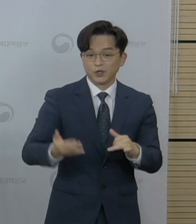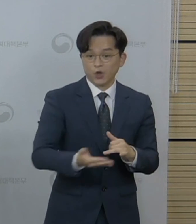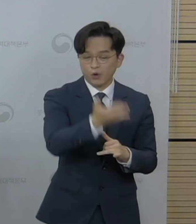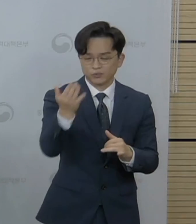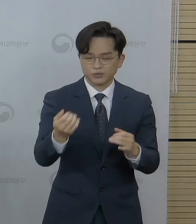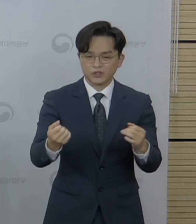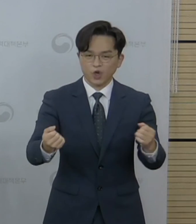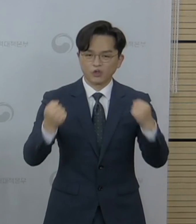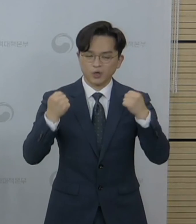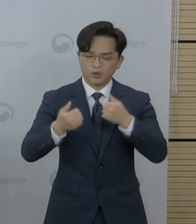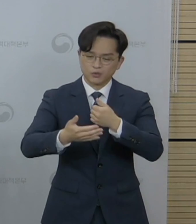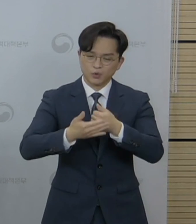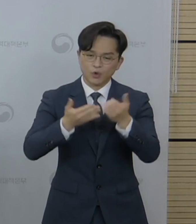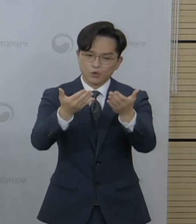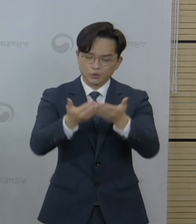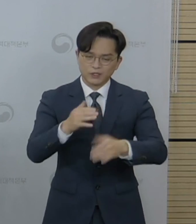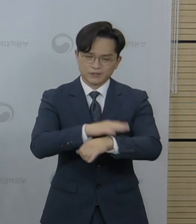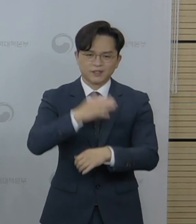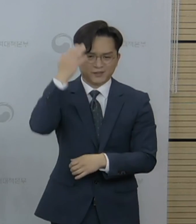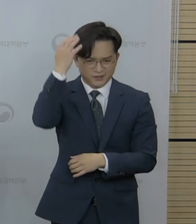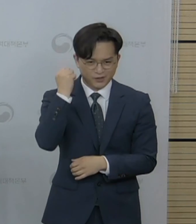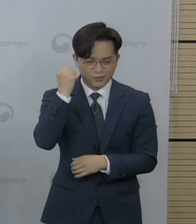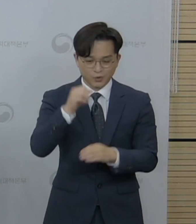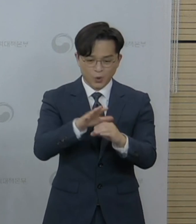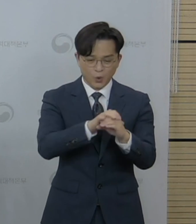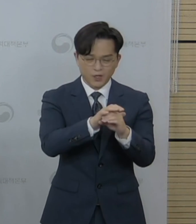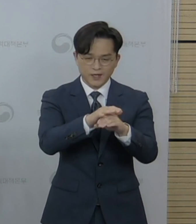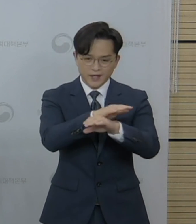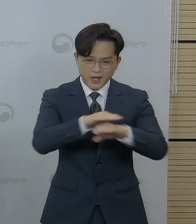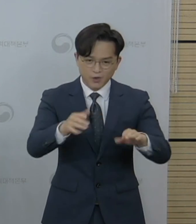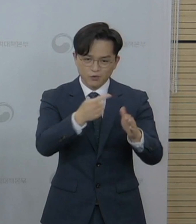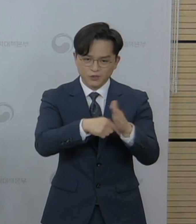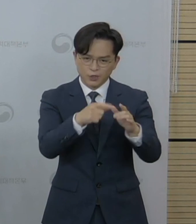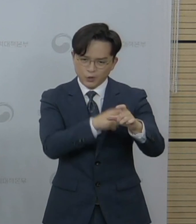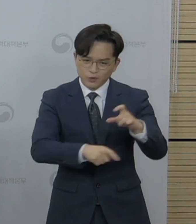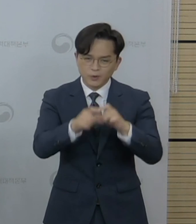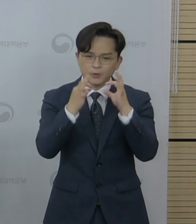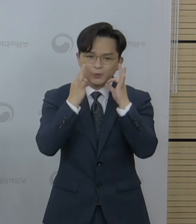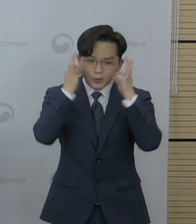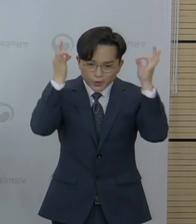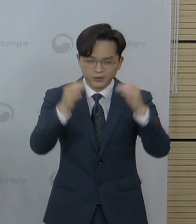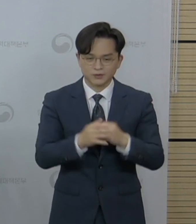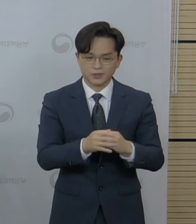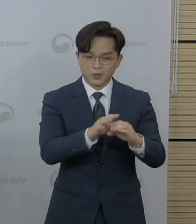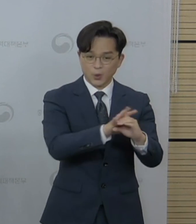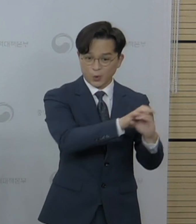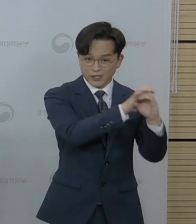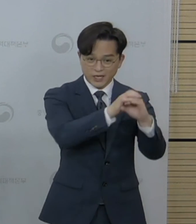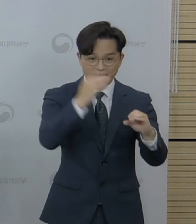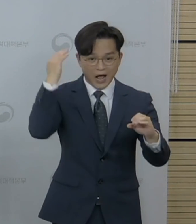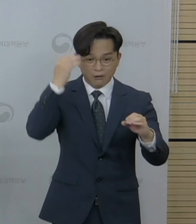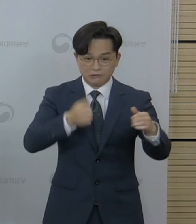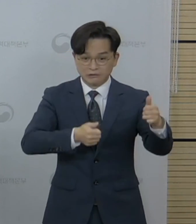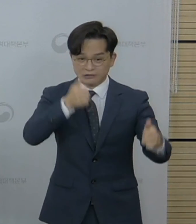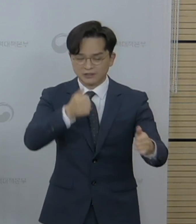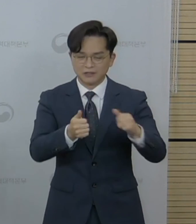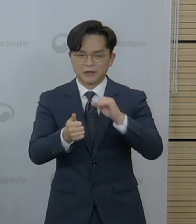이 싸움에서 이기기 위해 한 발자국 더 나가려 합니다. 코로나는 코리아를 이길 수 없습니다.